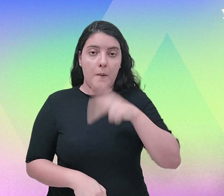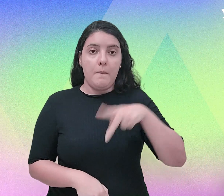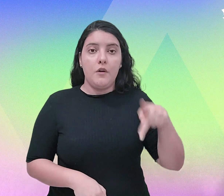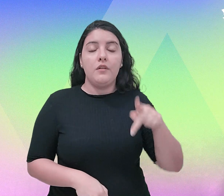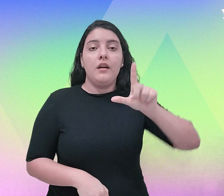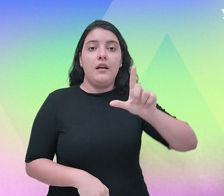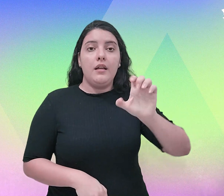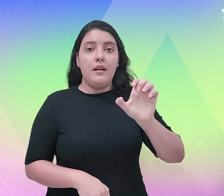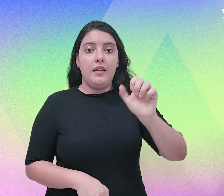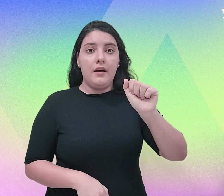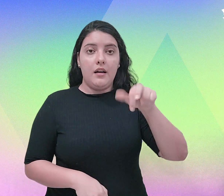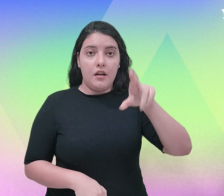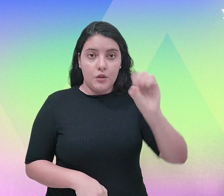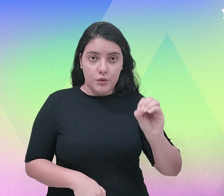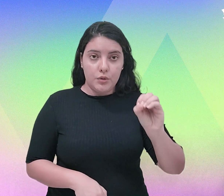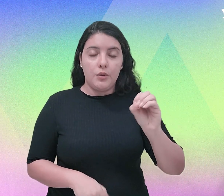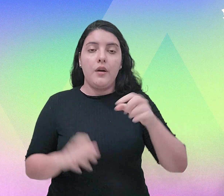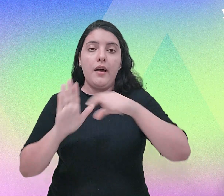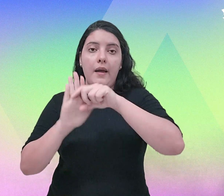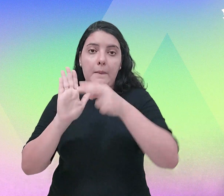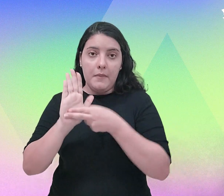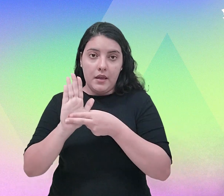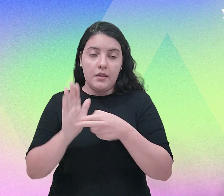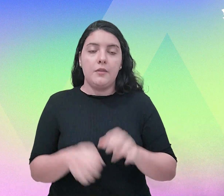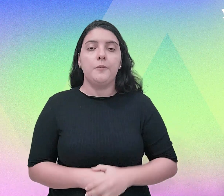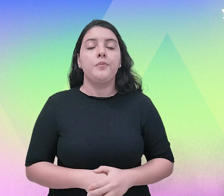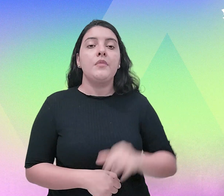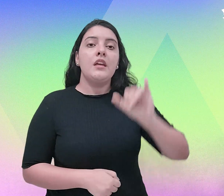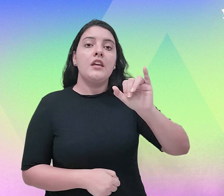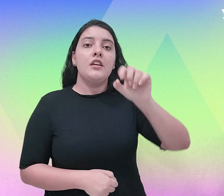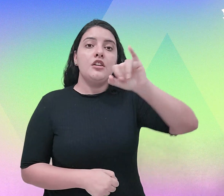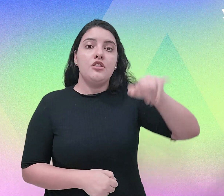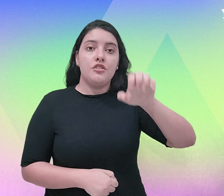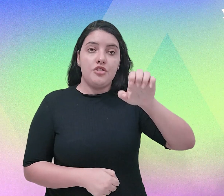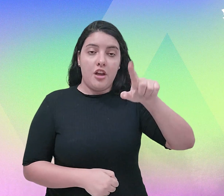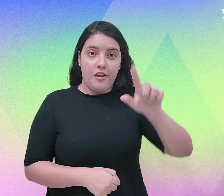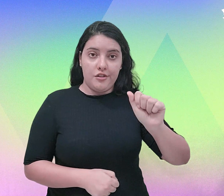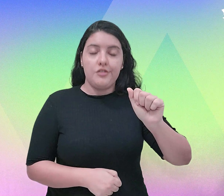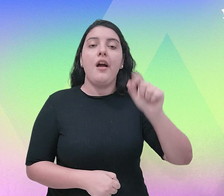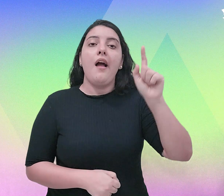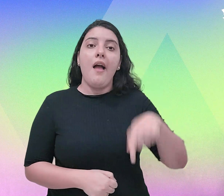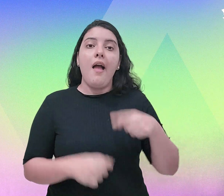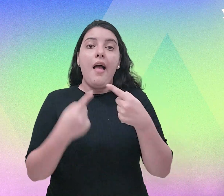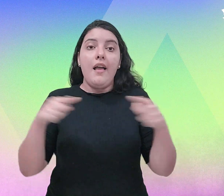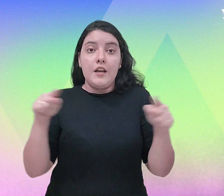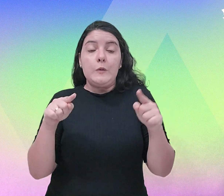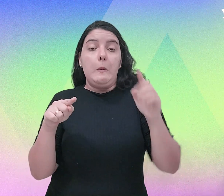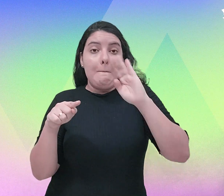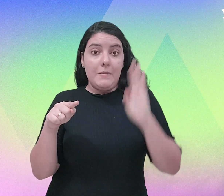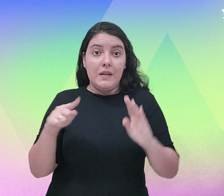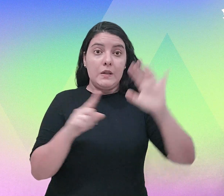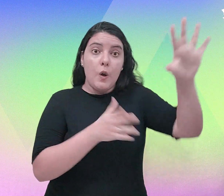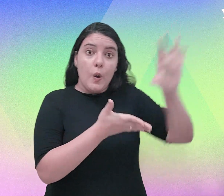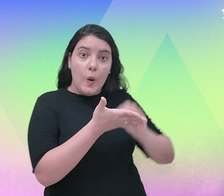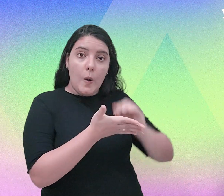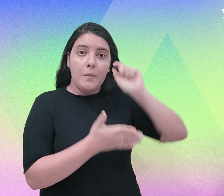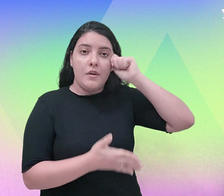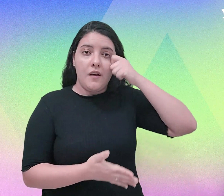Leandro Marechal ementa o ijexá é um ritmo brasileiro de matriz africana e com um enorme valor para a cultura